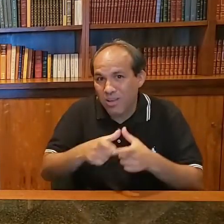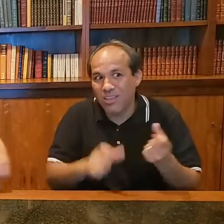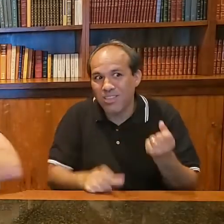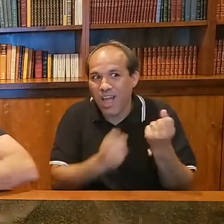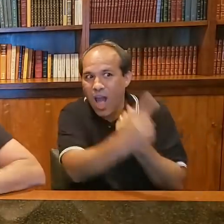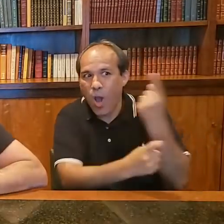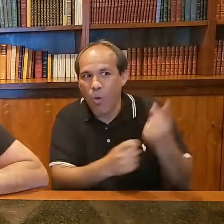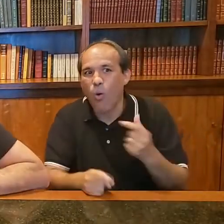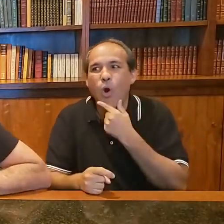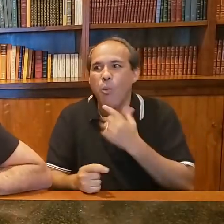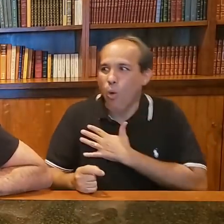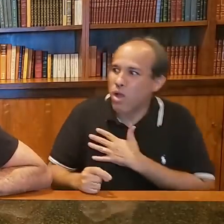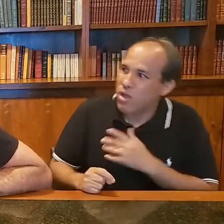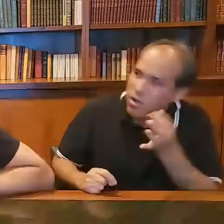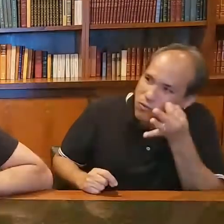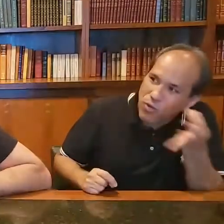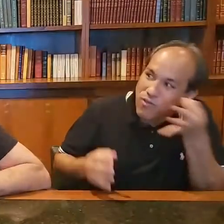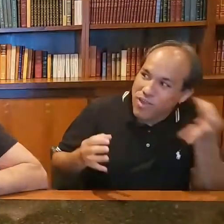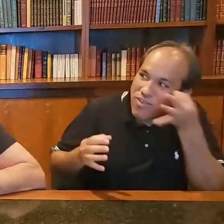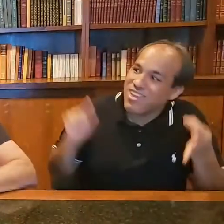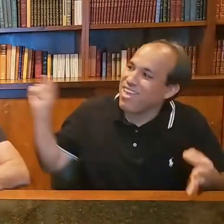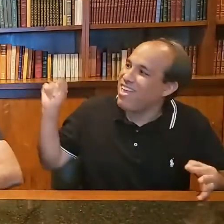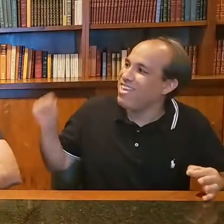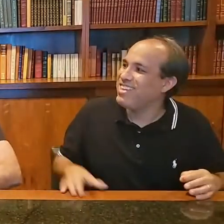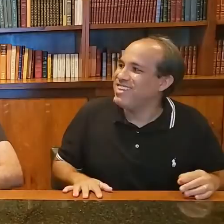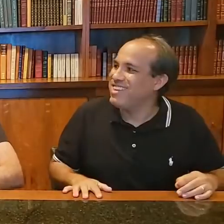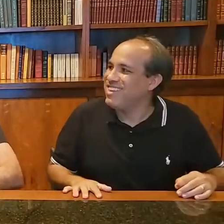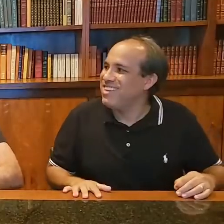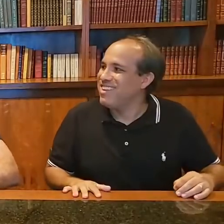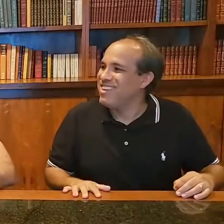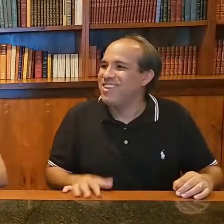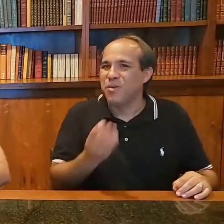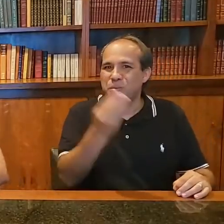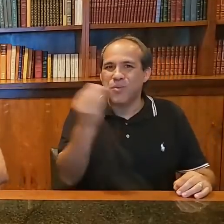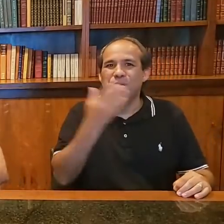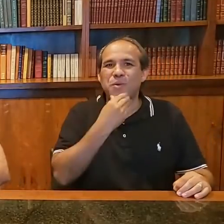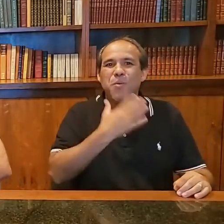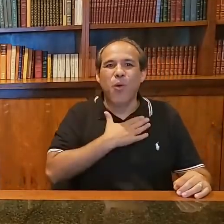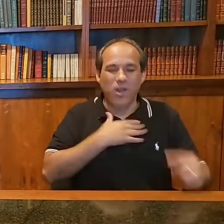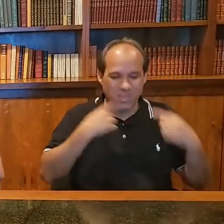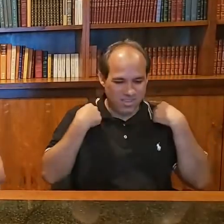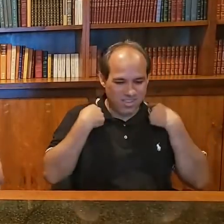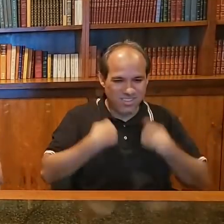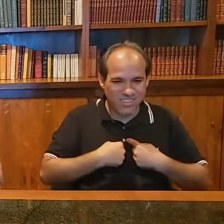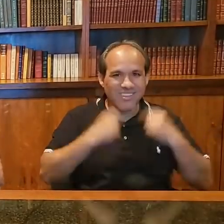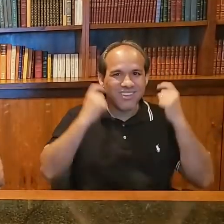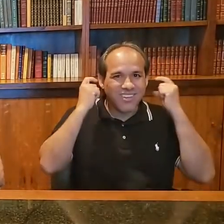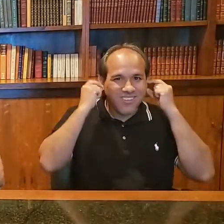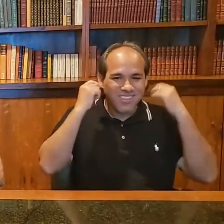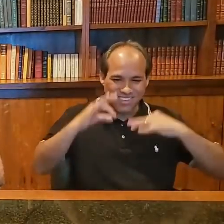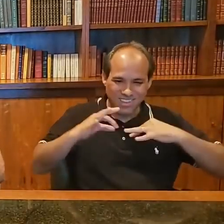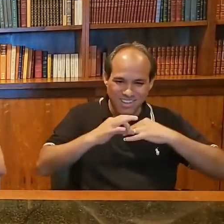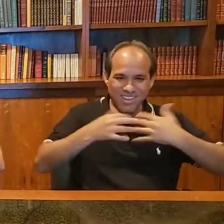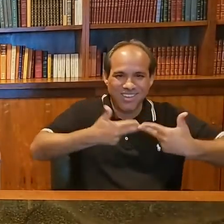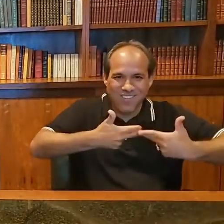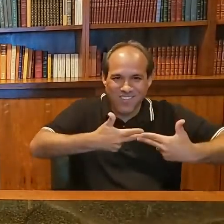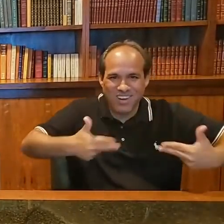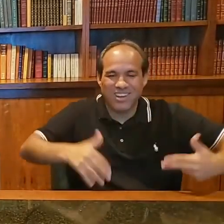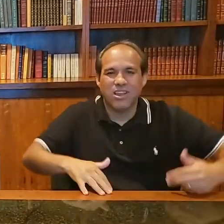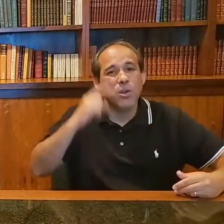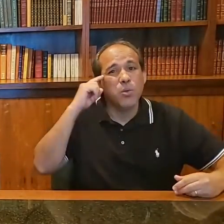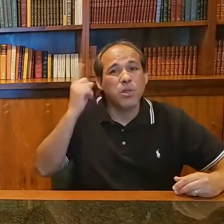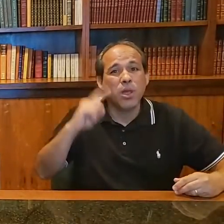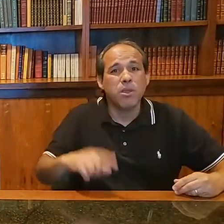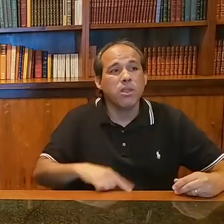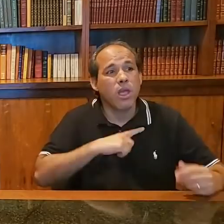Então olhou para a esquerda, isso olhou para quem? Deixa eu ver aqui. Muito homem gosta de bijuteria. Né? E eu não sabia, Milton, que tem gente que tem